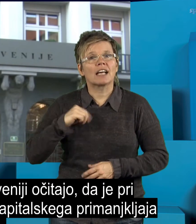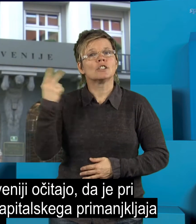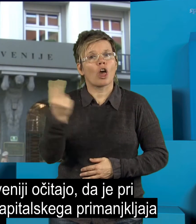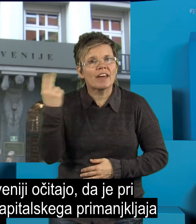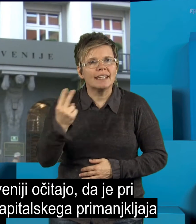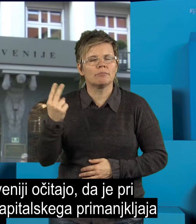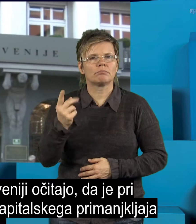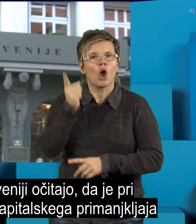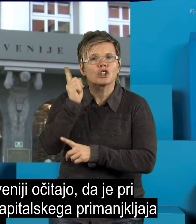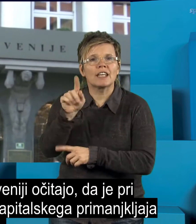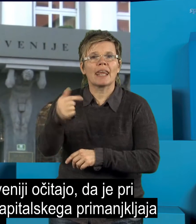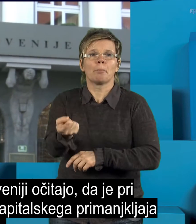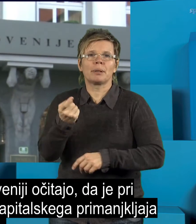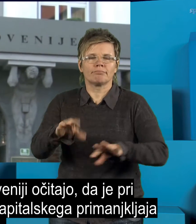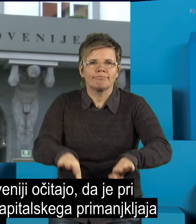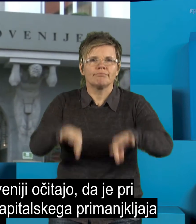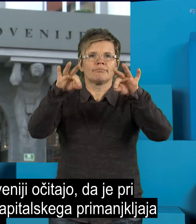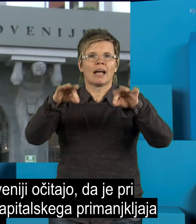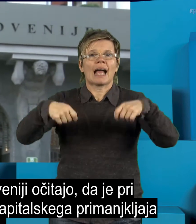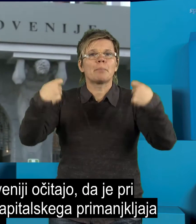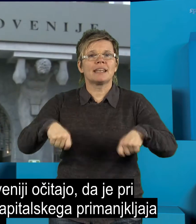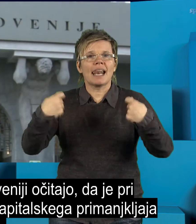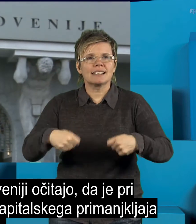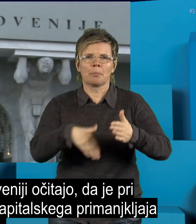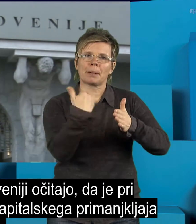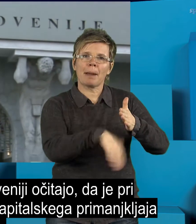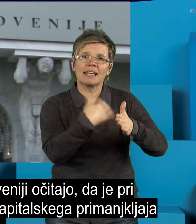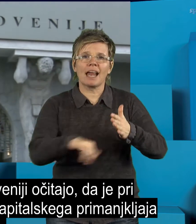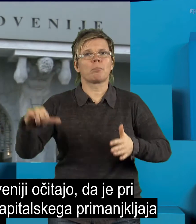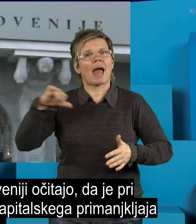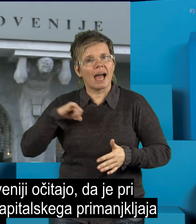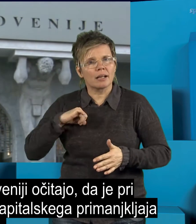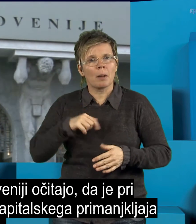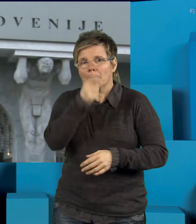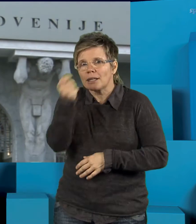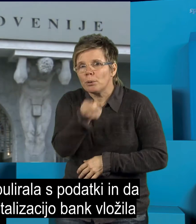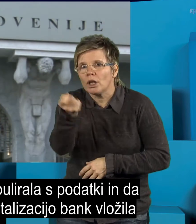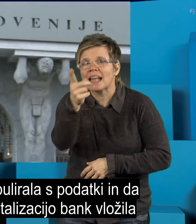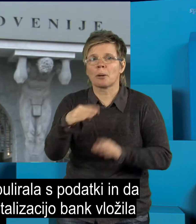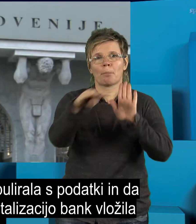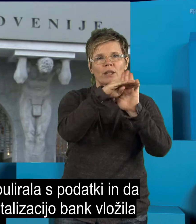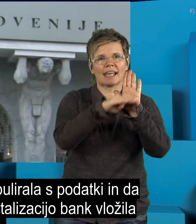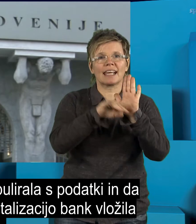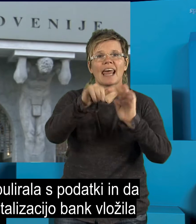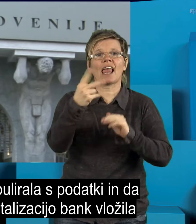Banki Slovenije očitajo, da je pri ugotavljanju kapitalskega primanjkljaja bank manipulirala s podatki in da je